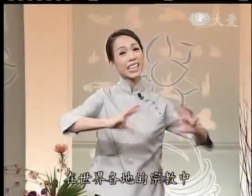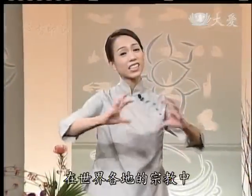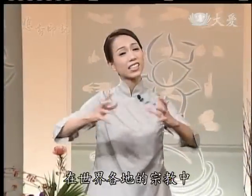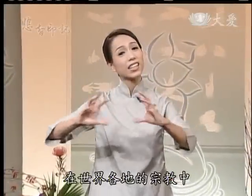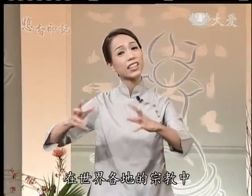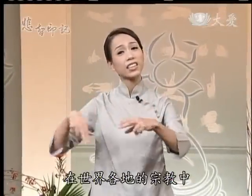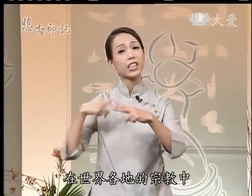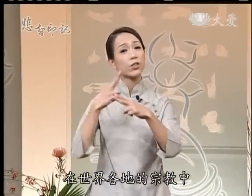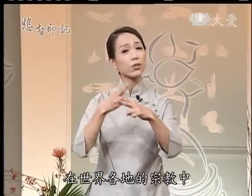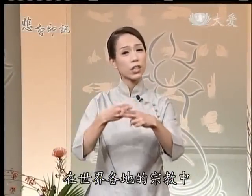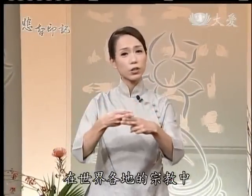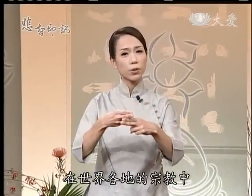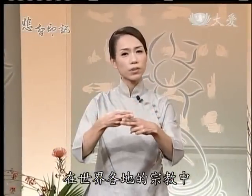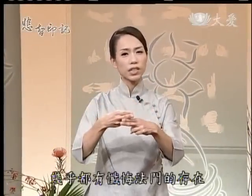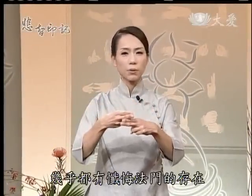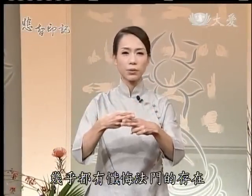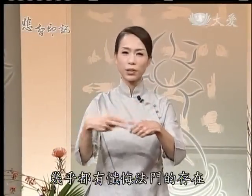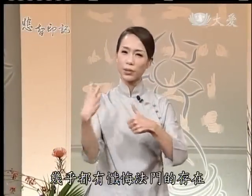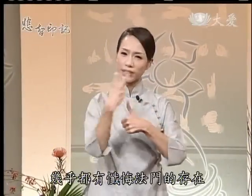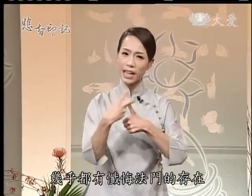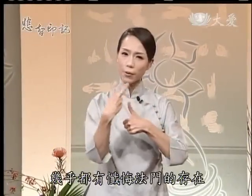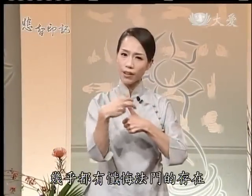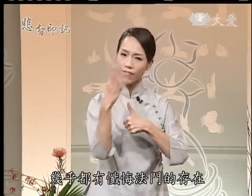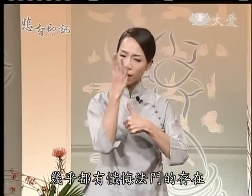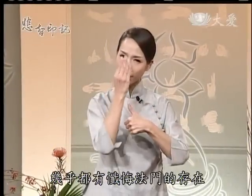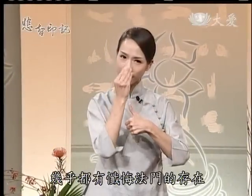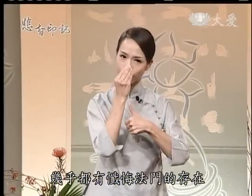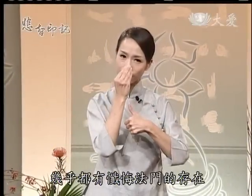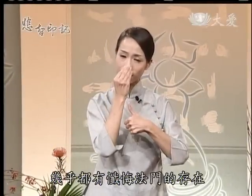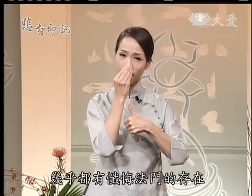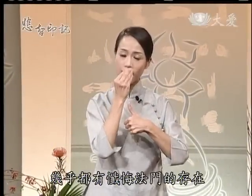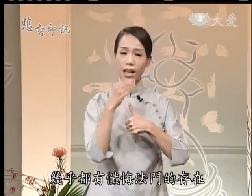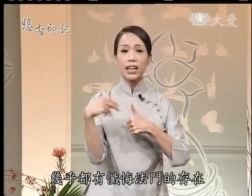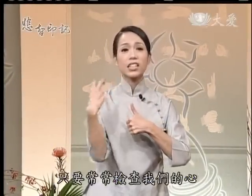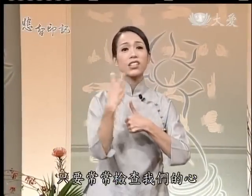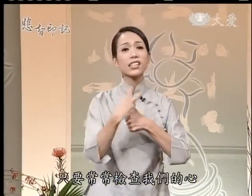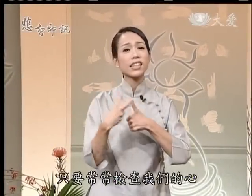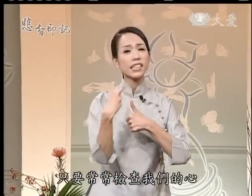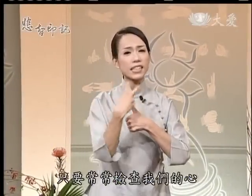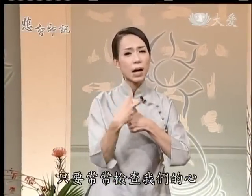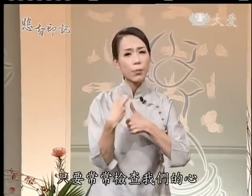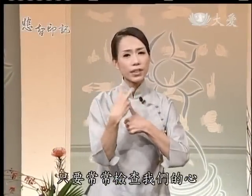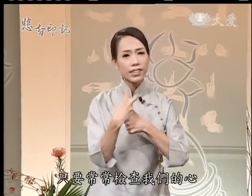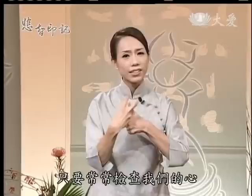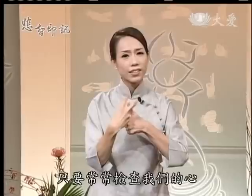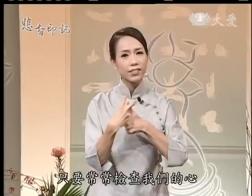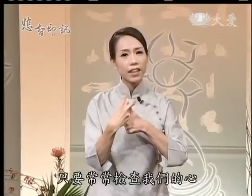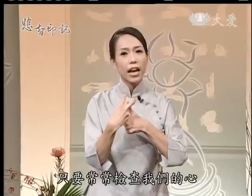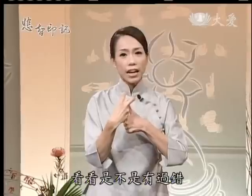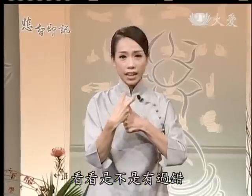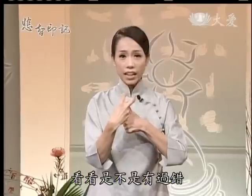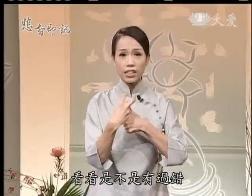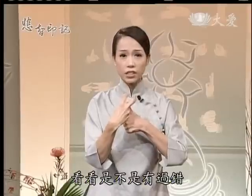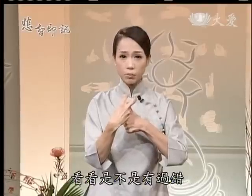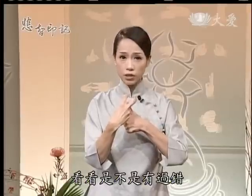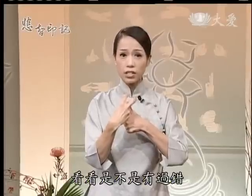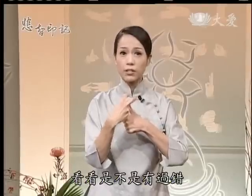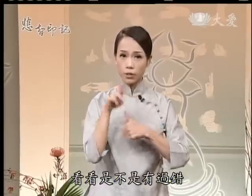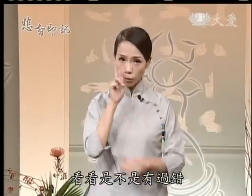在世界各地的宗教中，几乎都有忏悔法门的存在。只要常常检查我们的心，看看是不是有